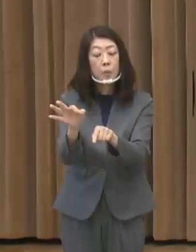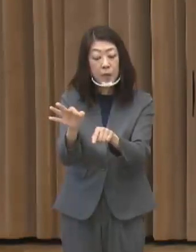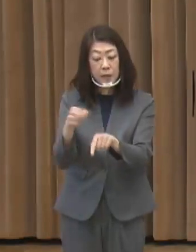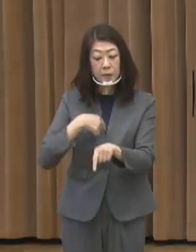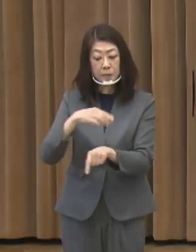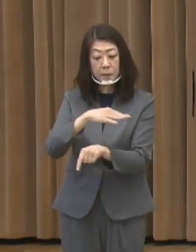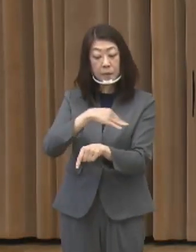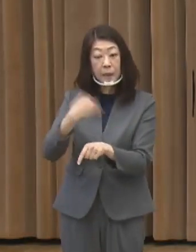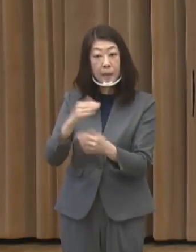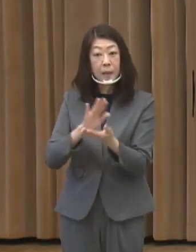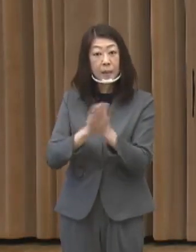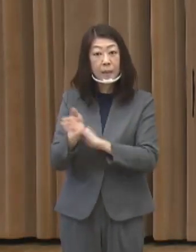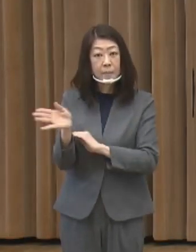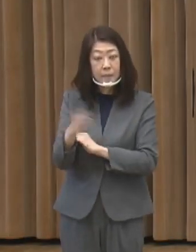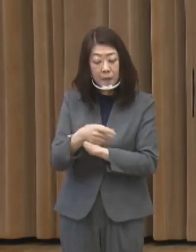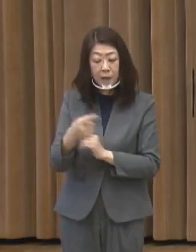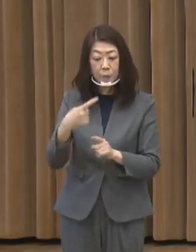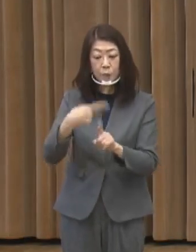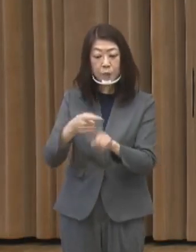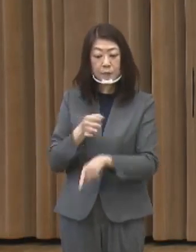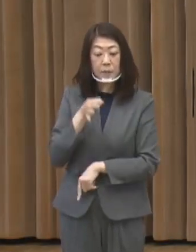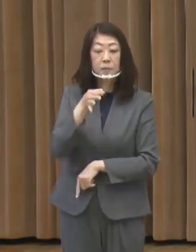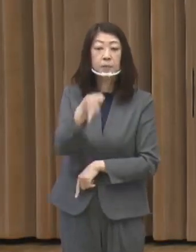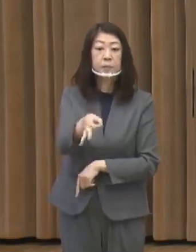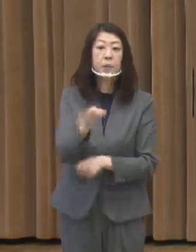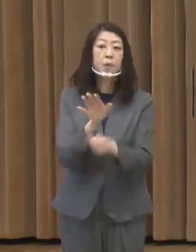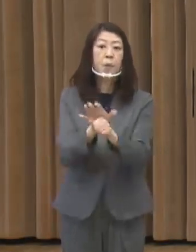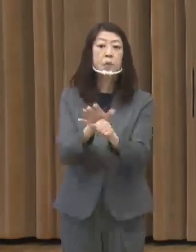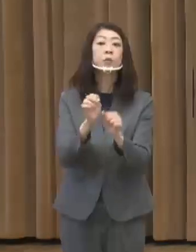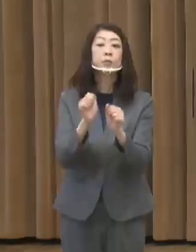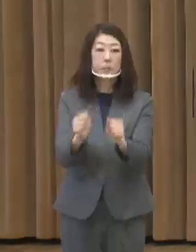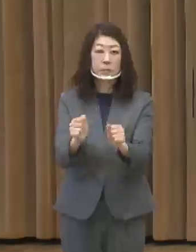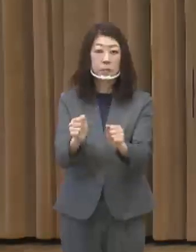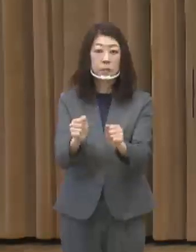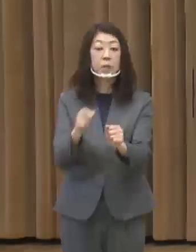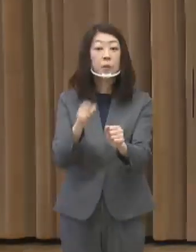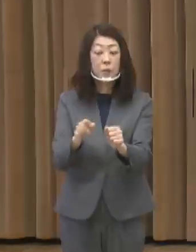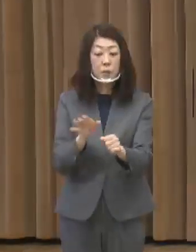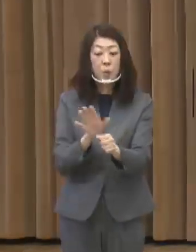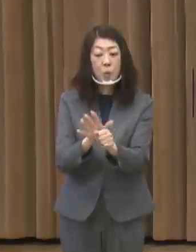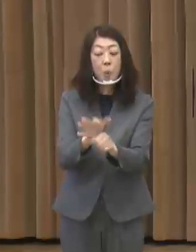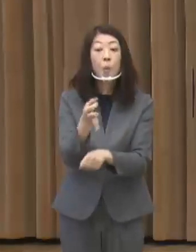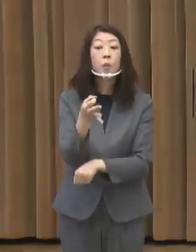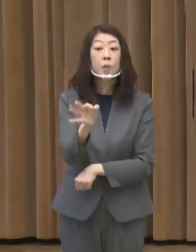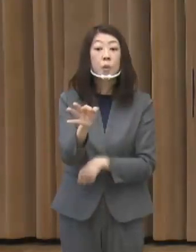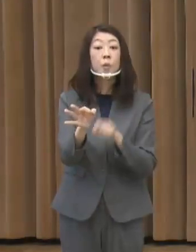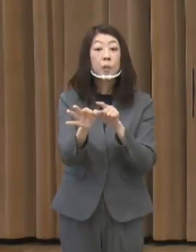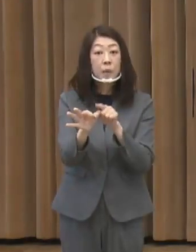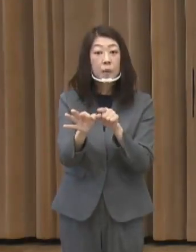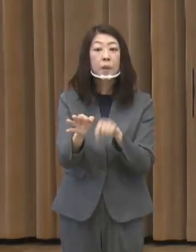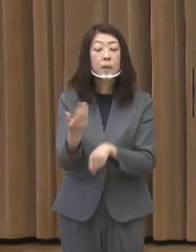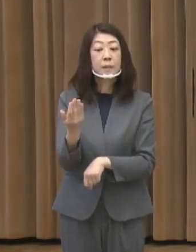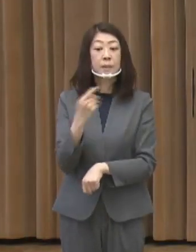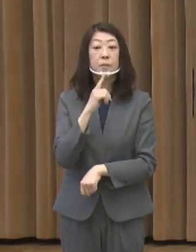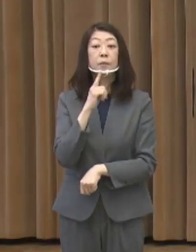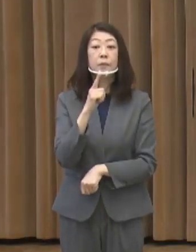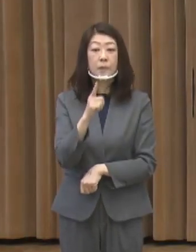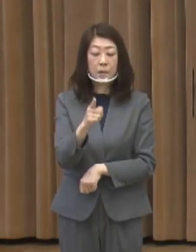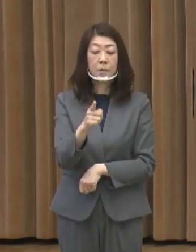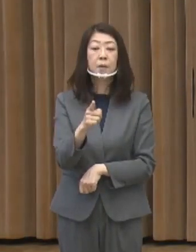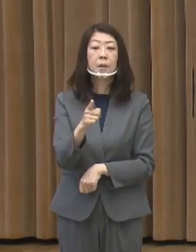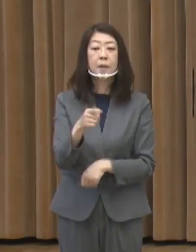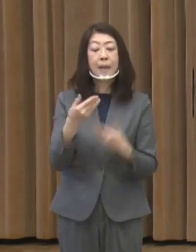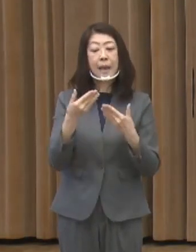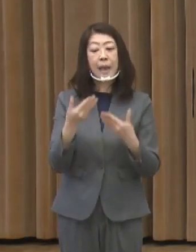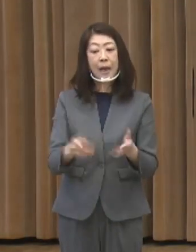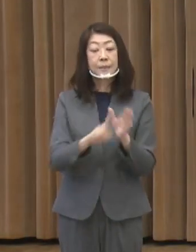で上乗せをして補助をさせていただきます。この補助については、先ほど申し上げたこの安